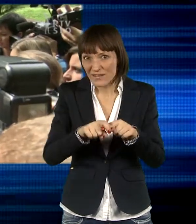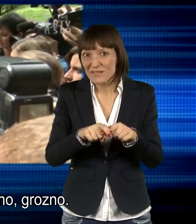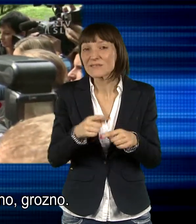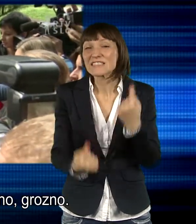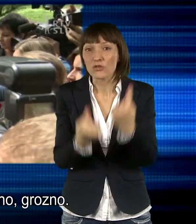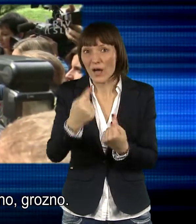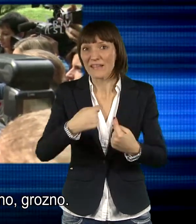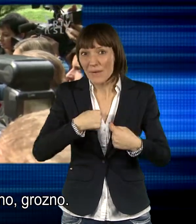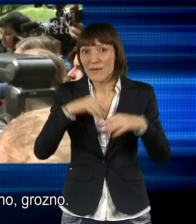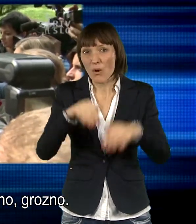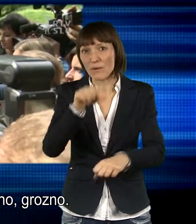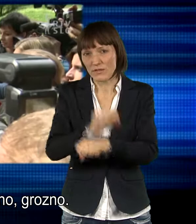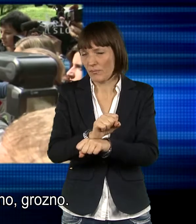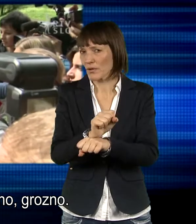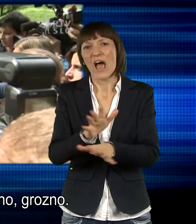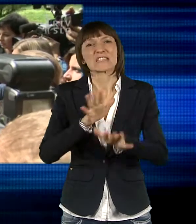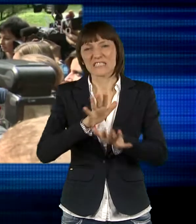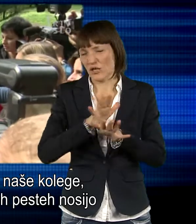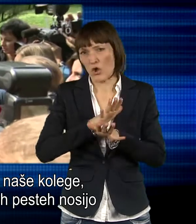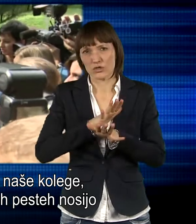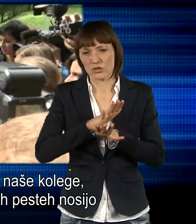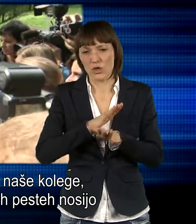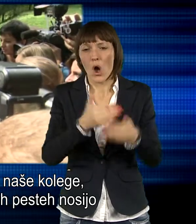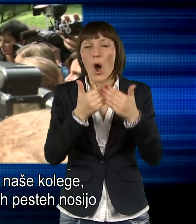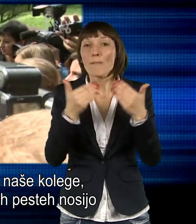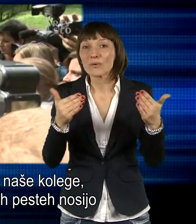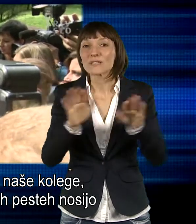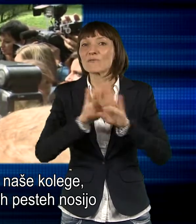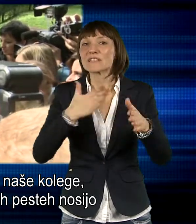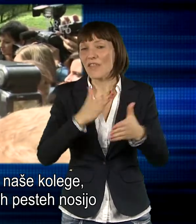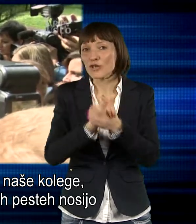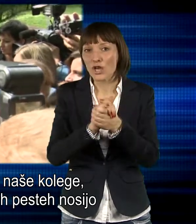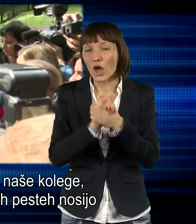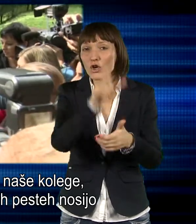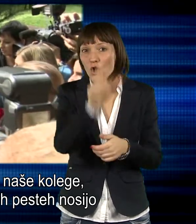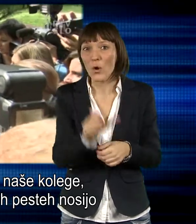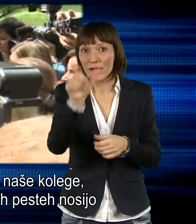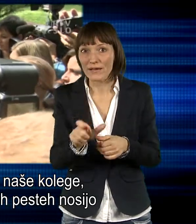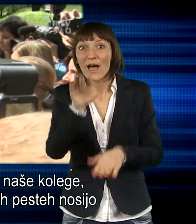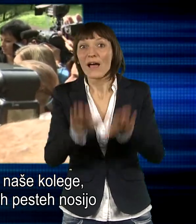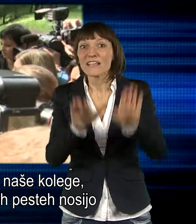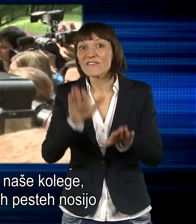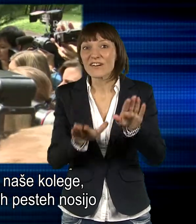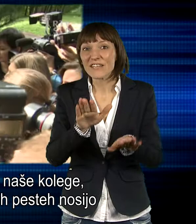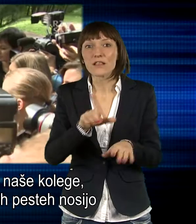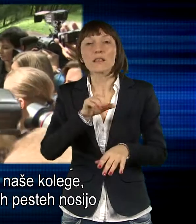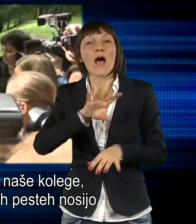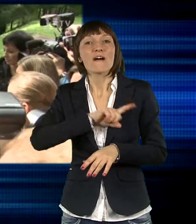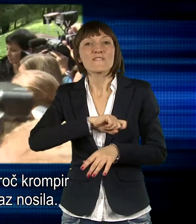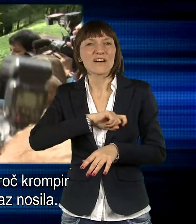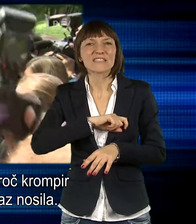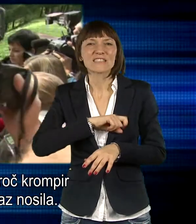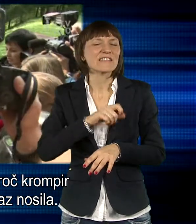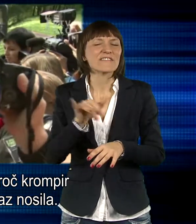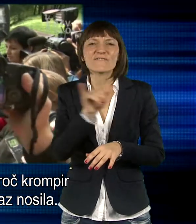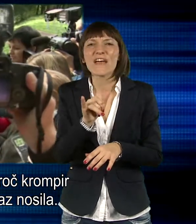iti v zapor. Strašno, grozno. Pozdravljam vse naše kolege, ker verjetno v svojih pesteh nosijo